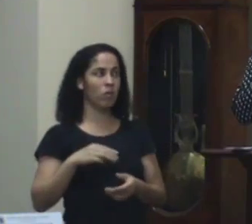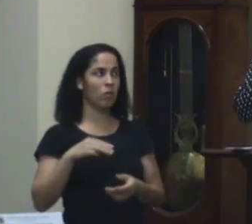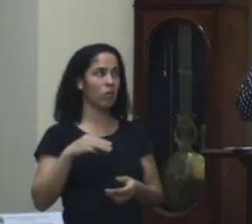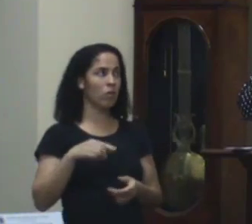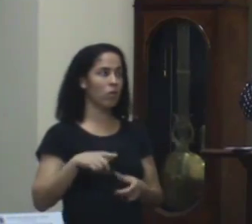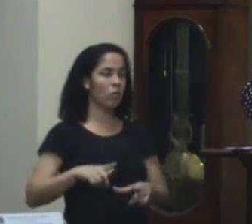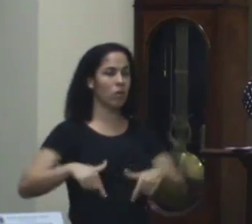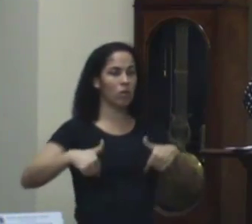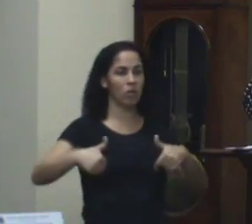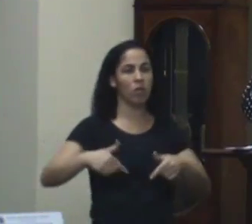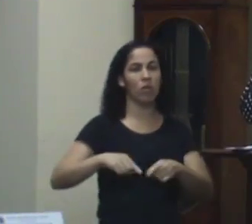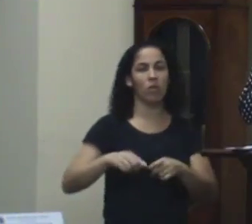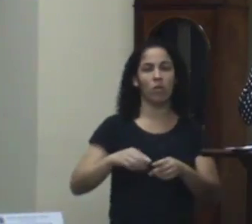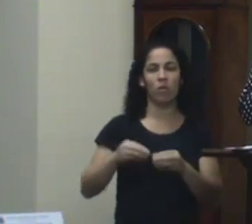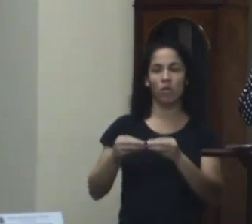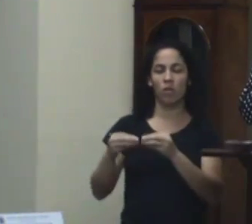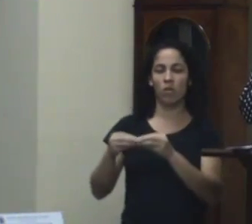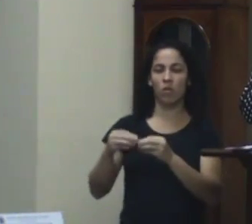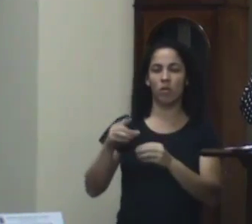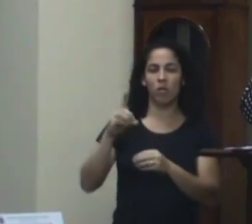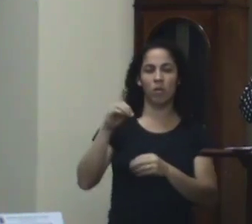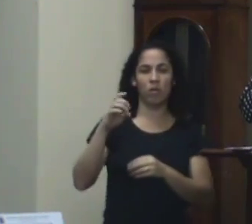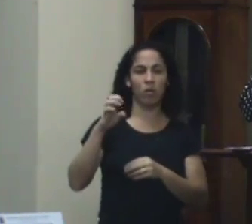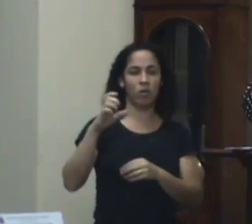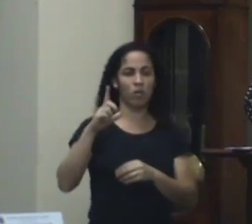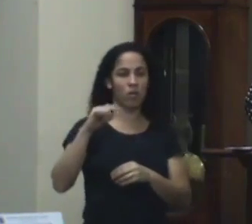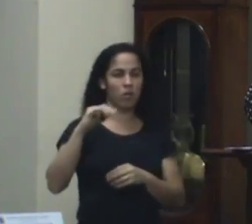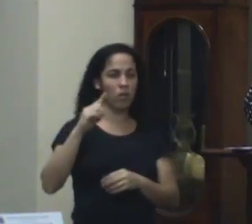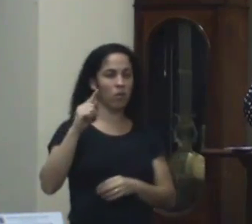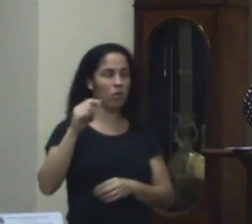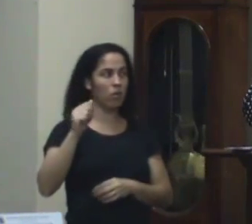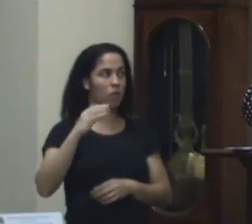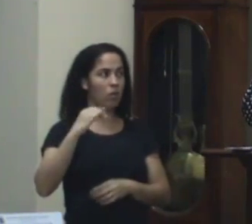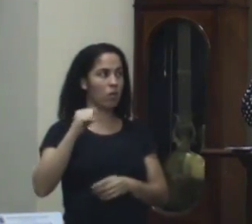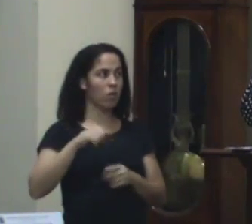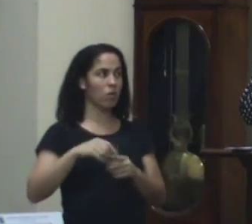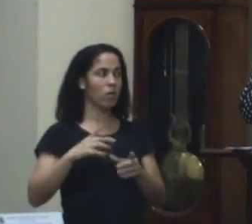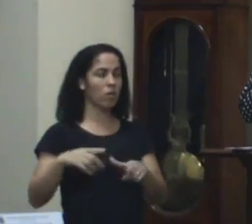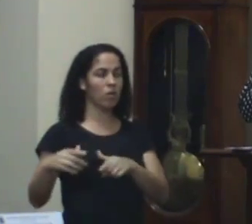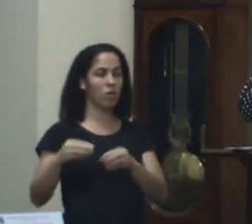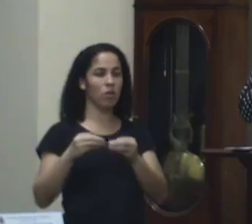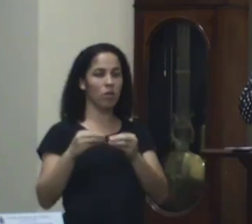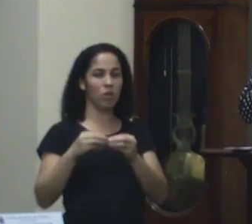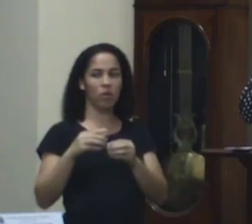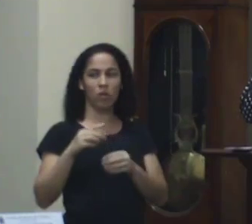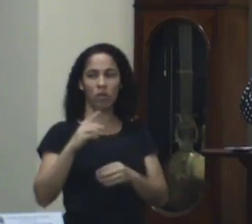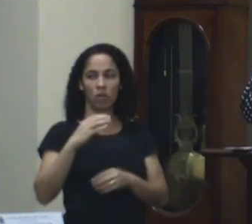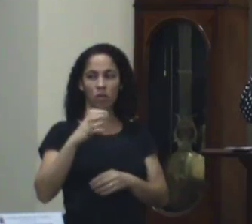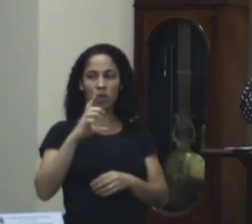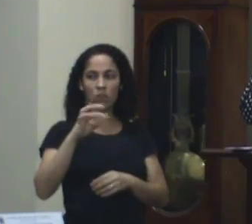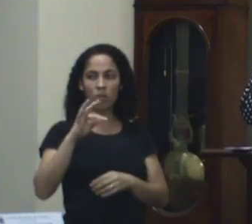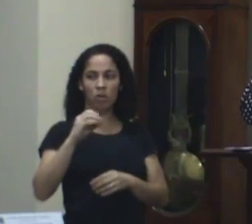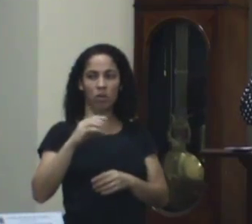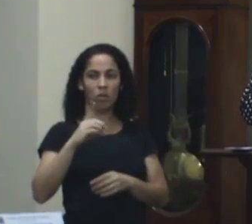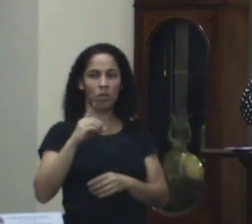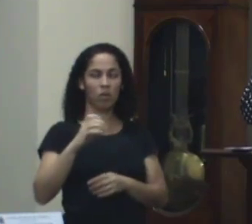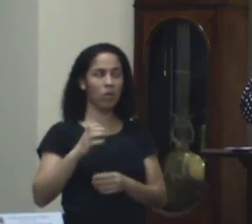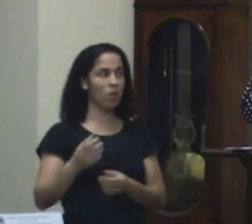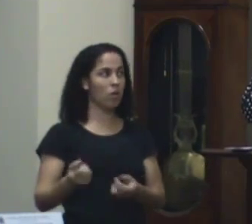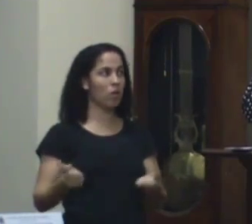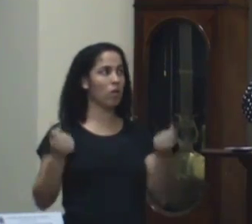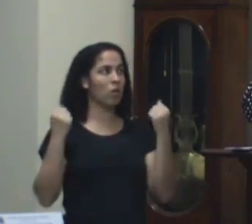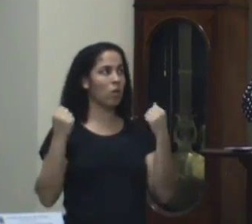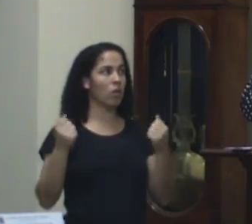né, próxima delegacia, já se transformou no centro de fisioterapia. Isso sim, na minha opinião,